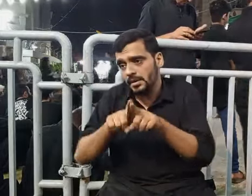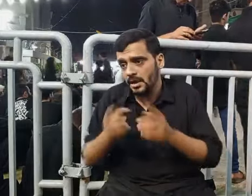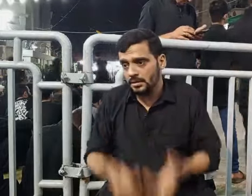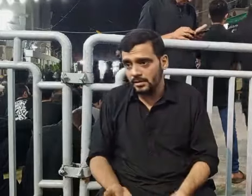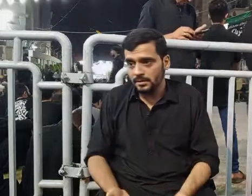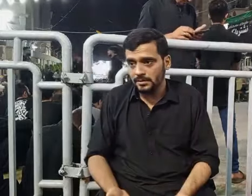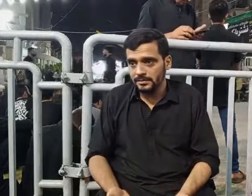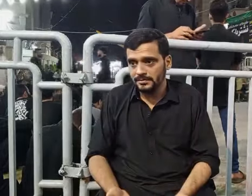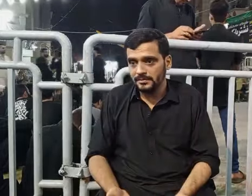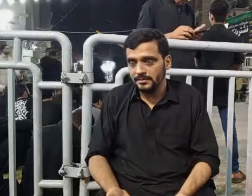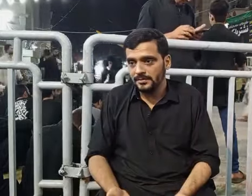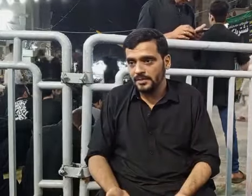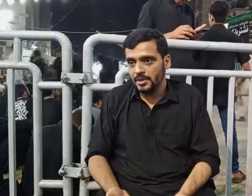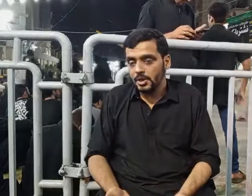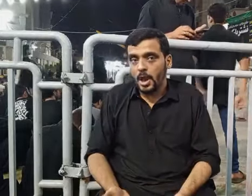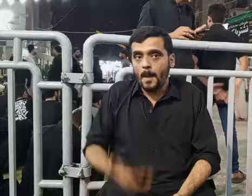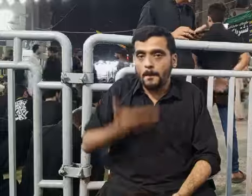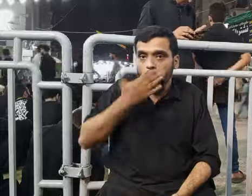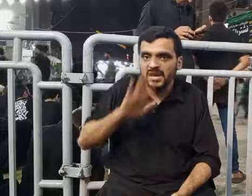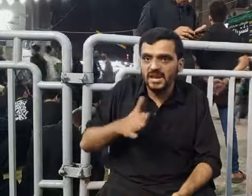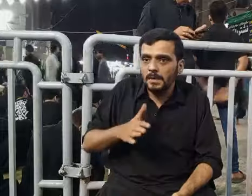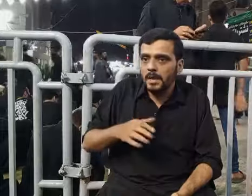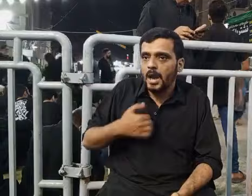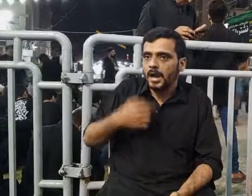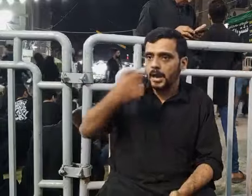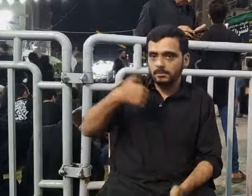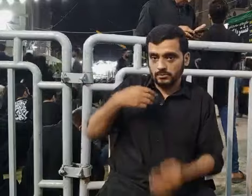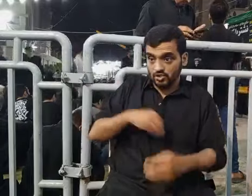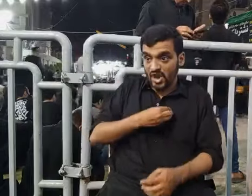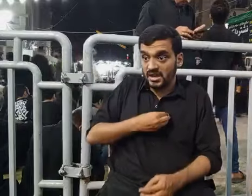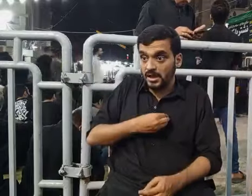زیارت کرے، میں قیامت پہ ڈھونڈتے ڈھونڈتے پہنچوں گا اس کے پاس۔